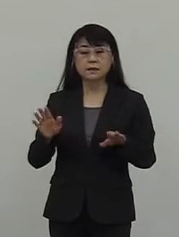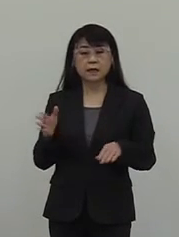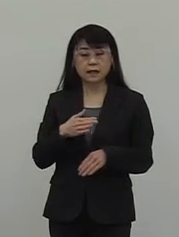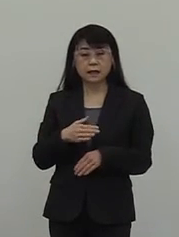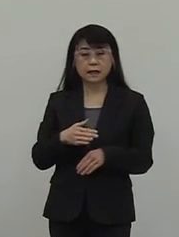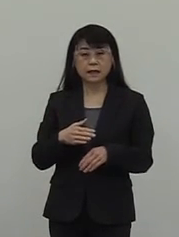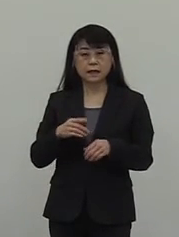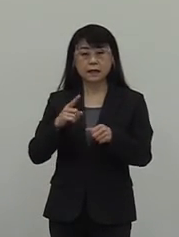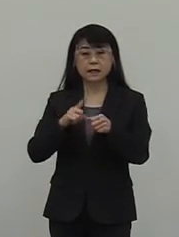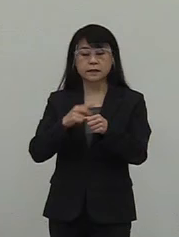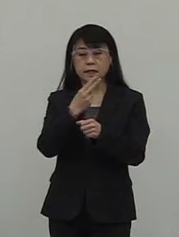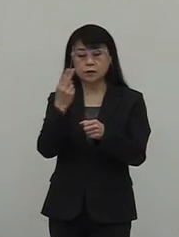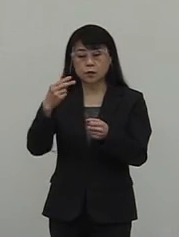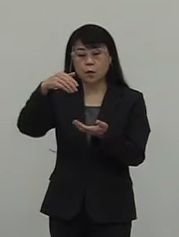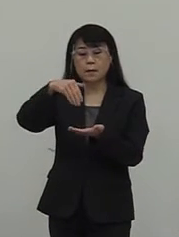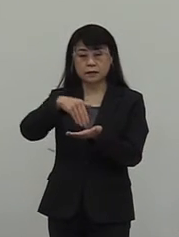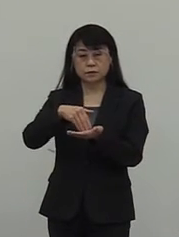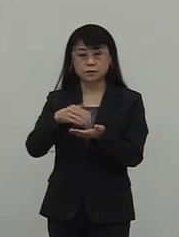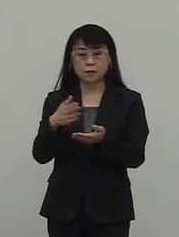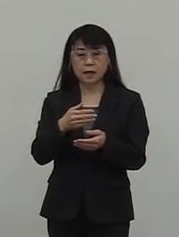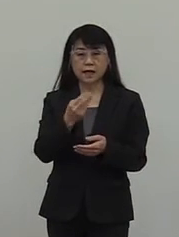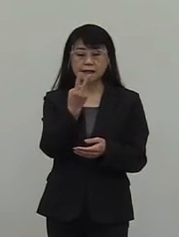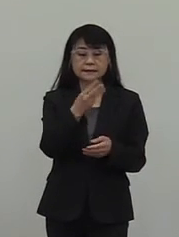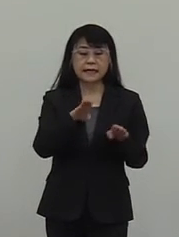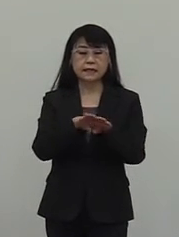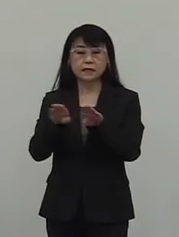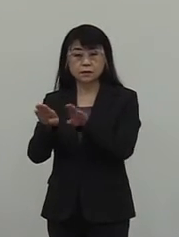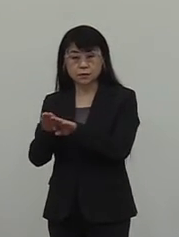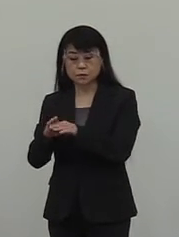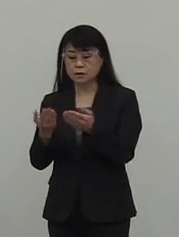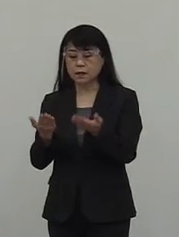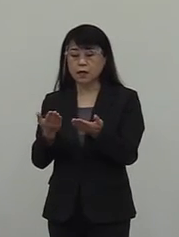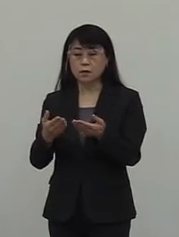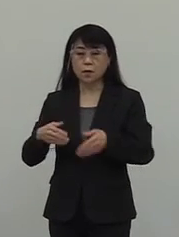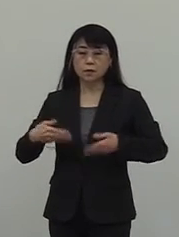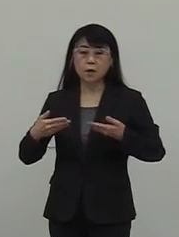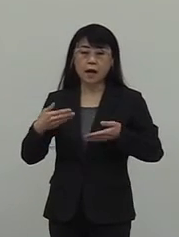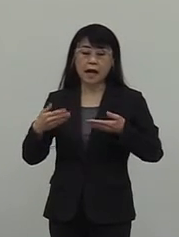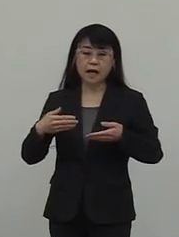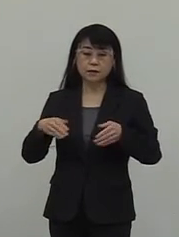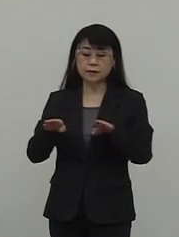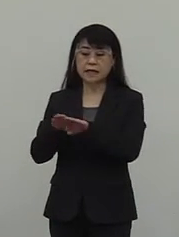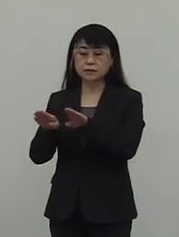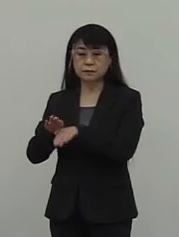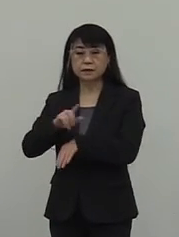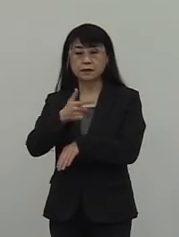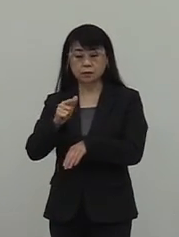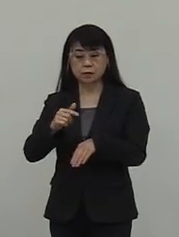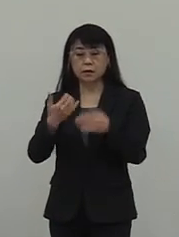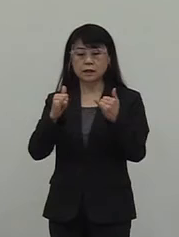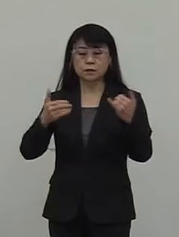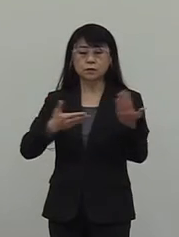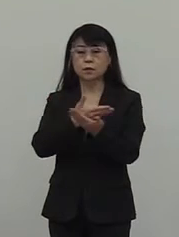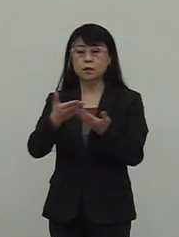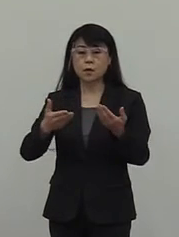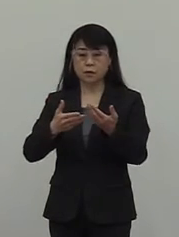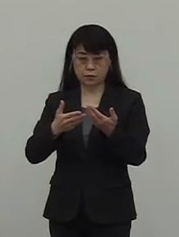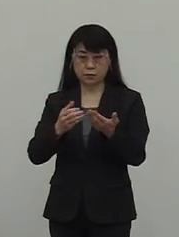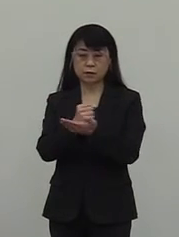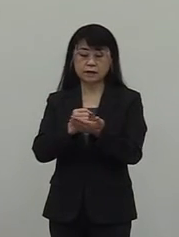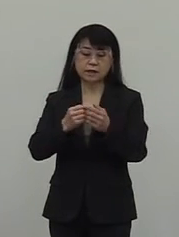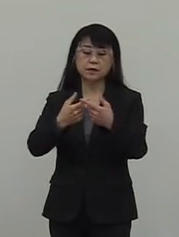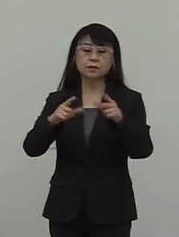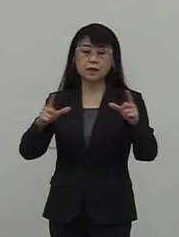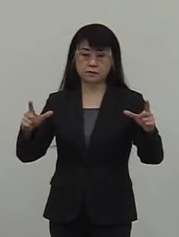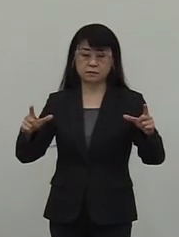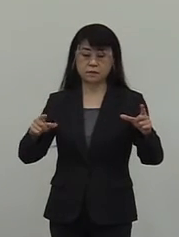連休もございますし、いわゆる学校の春休みとか、そういった形でどうしても人の通りが増えてくる時期でございます。本来そ